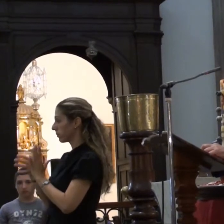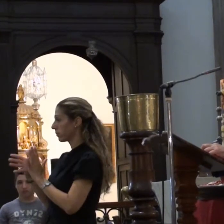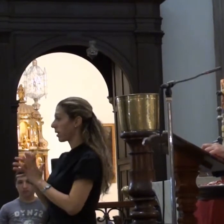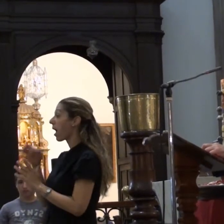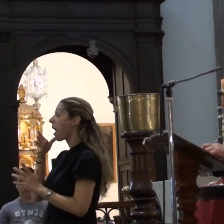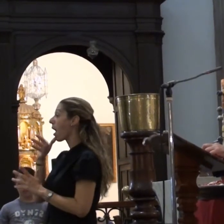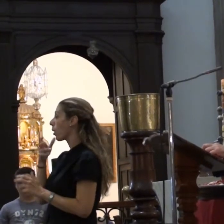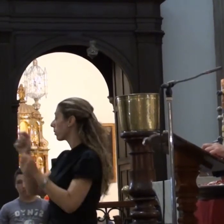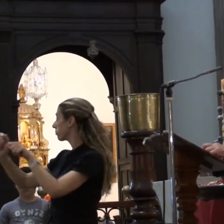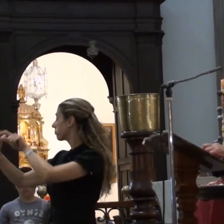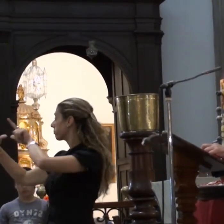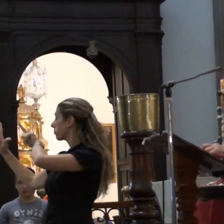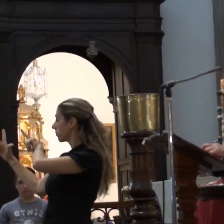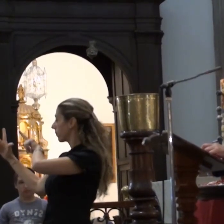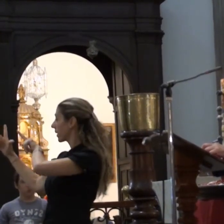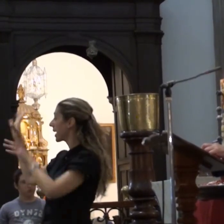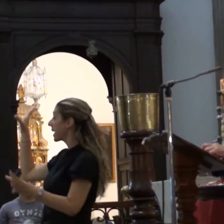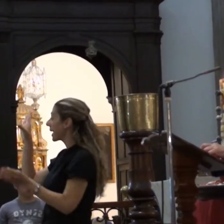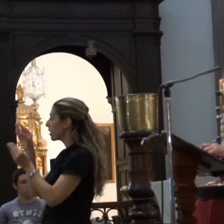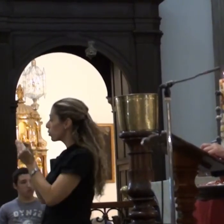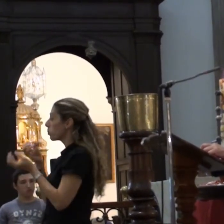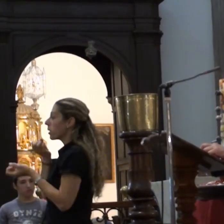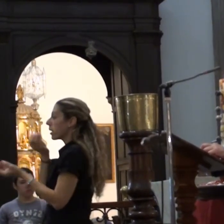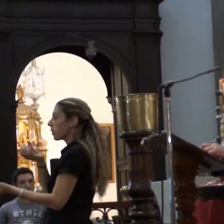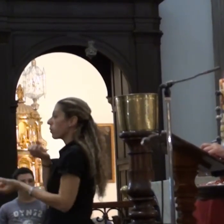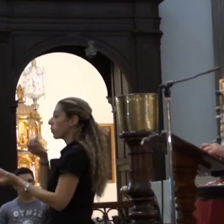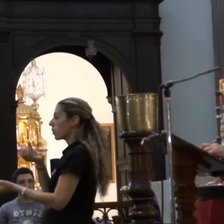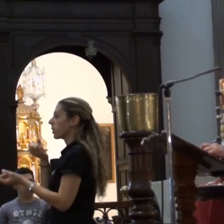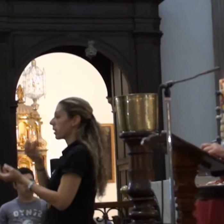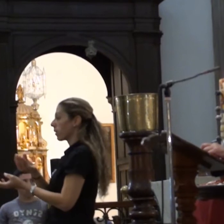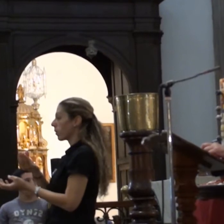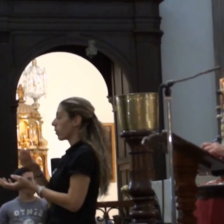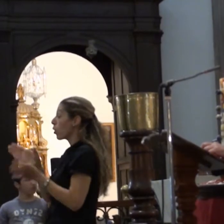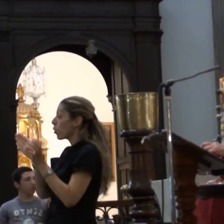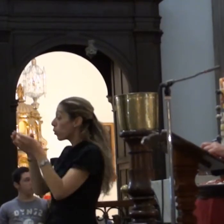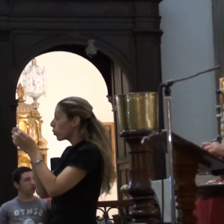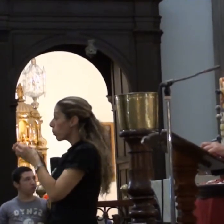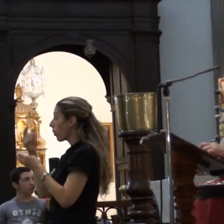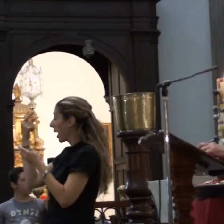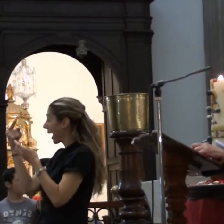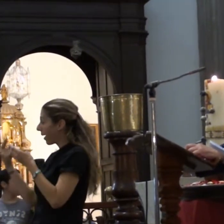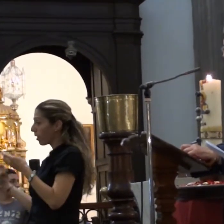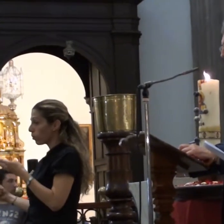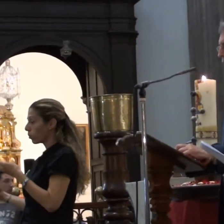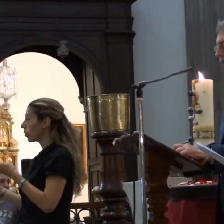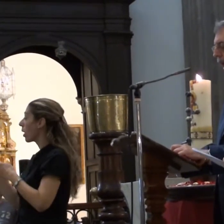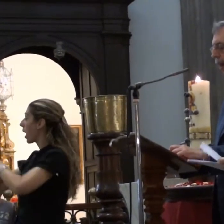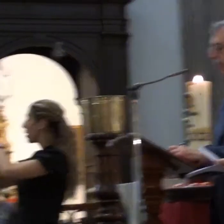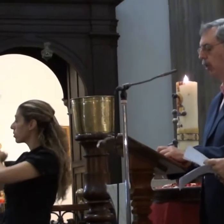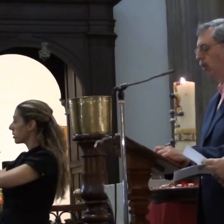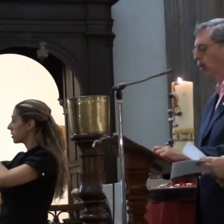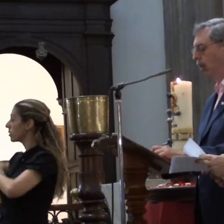será proyectada una recopilación de cada uno de los movimientos y asociaciones